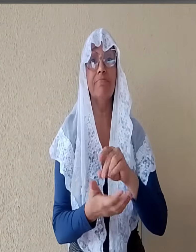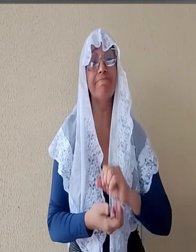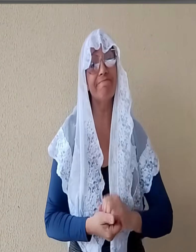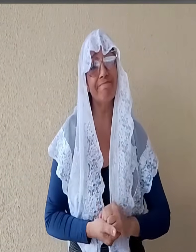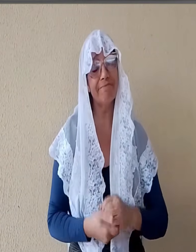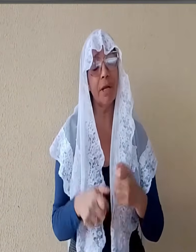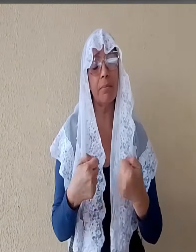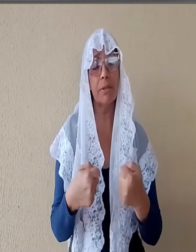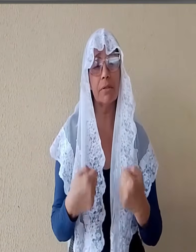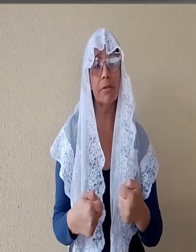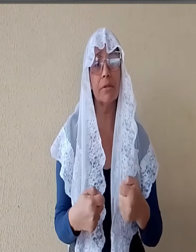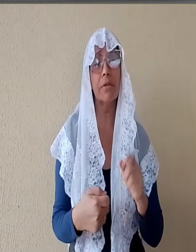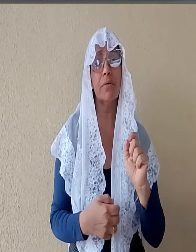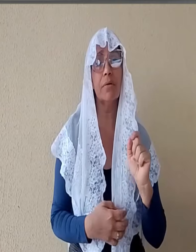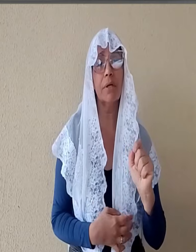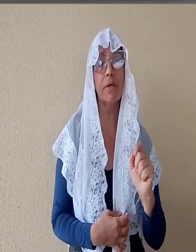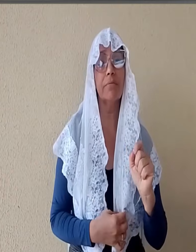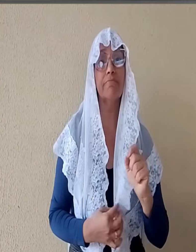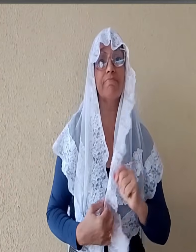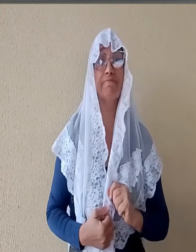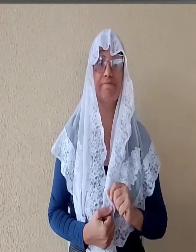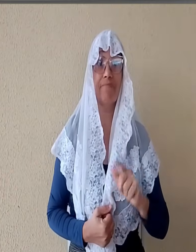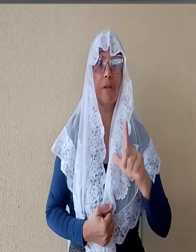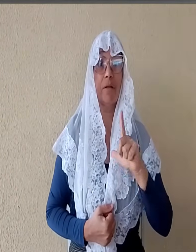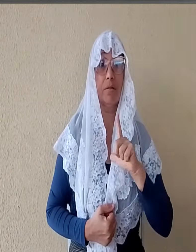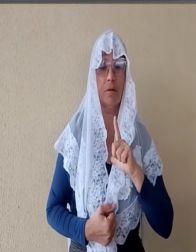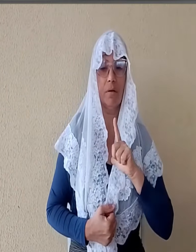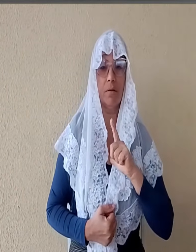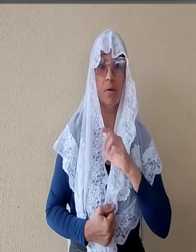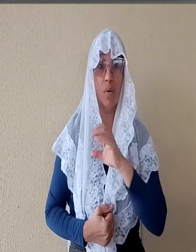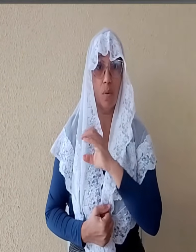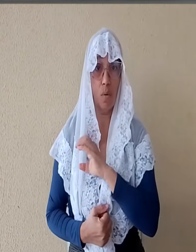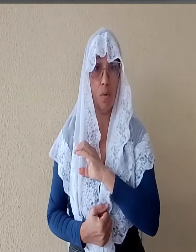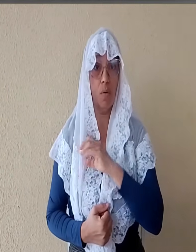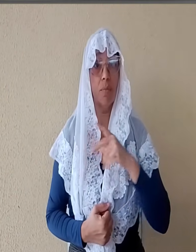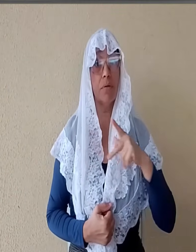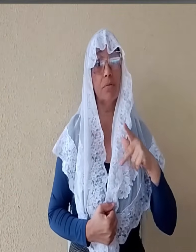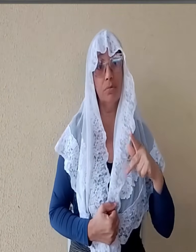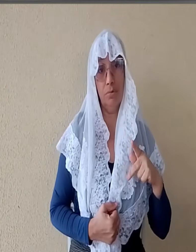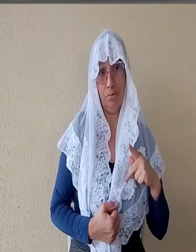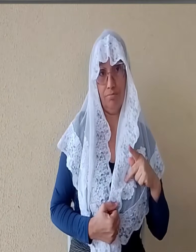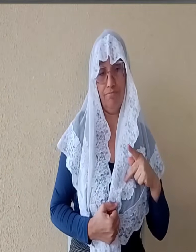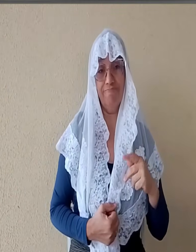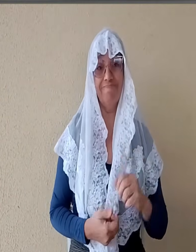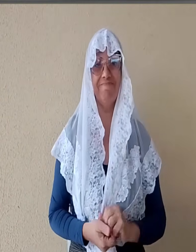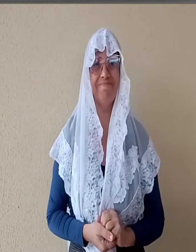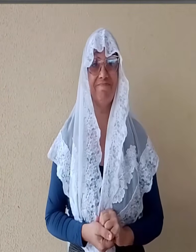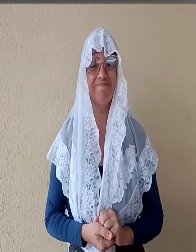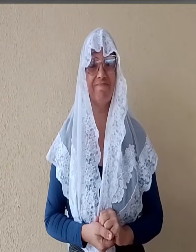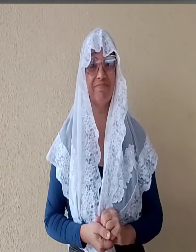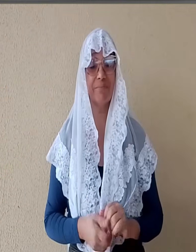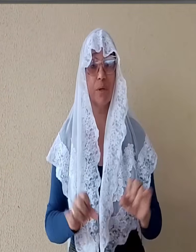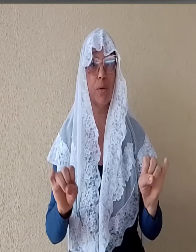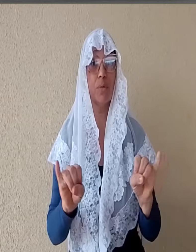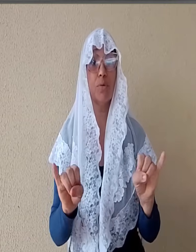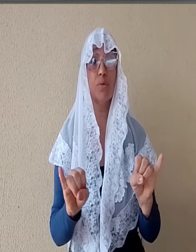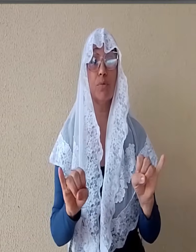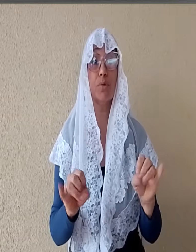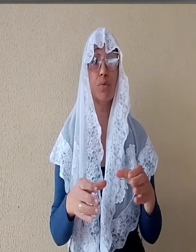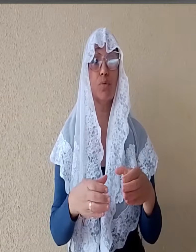do conselho. Bendito é o nome do Senhor. As visões que às vezes o povo ia reclamar